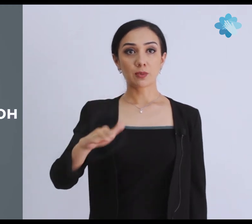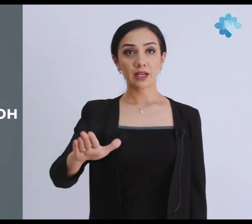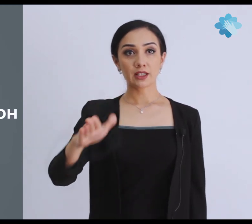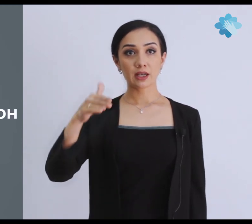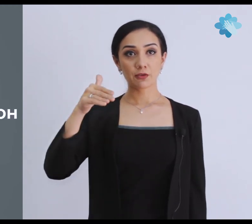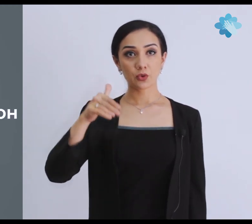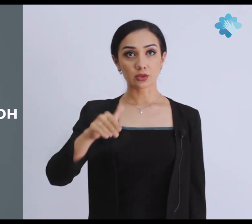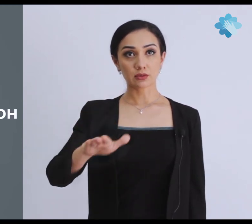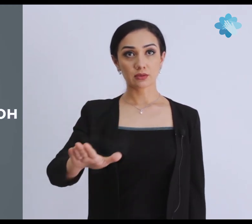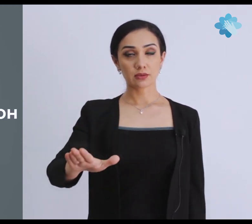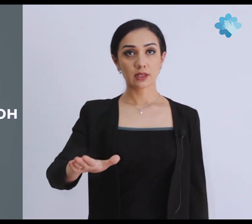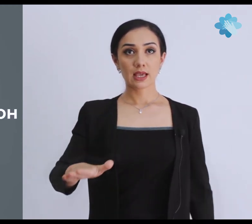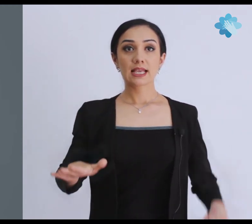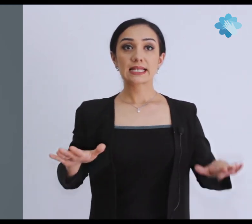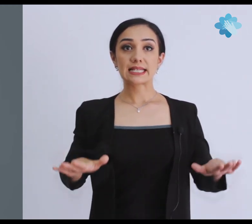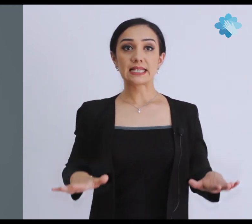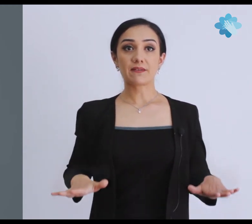видеомагнитофон дива